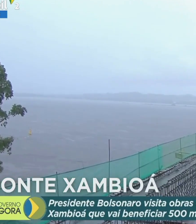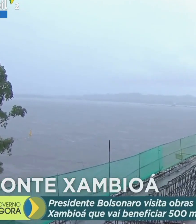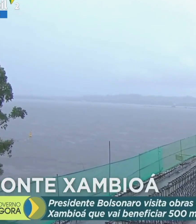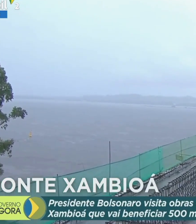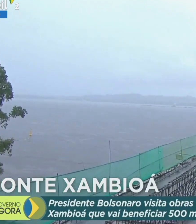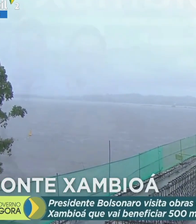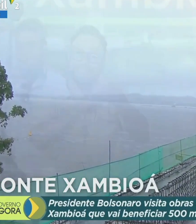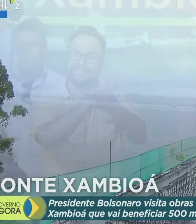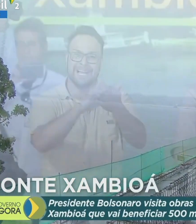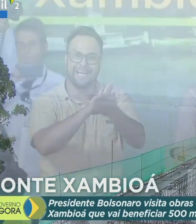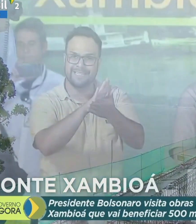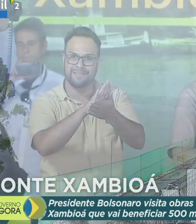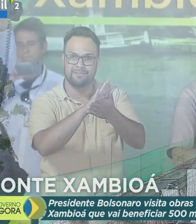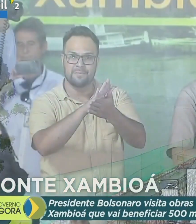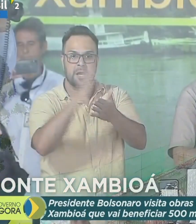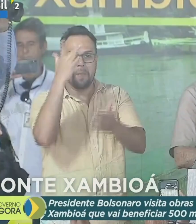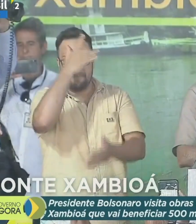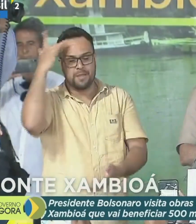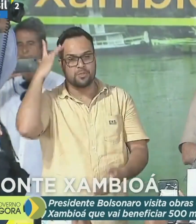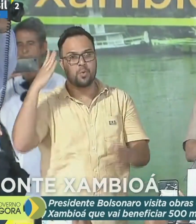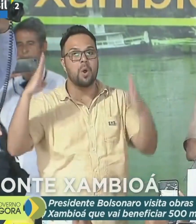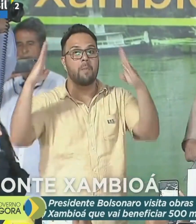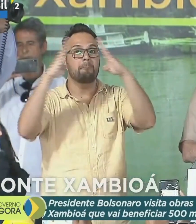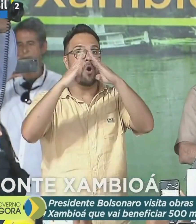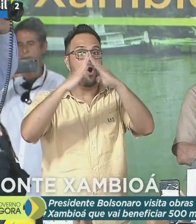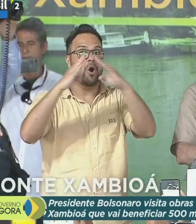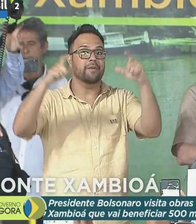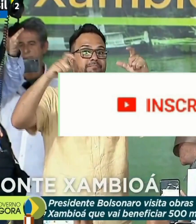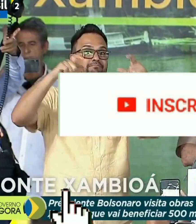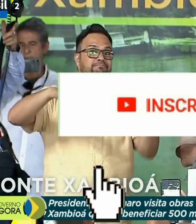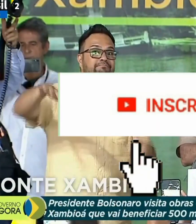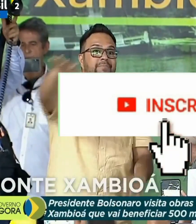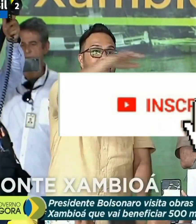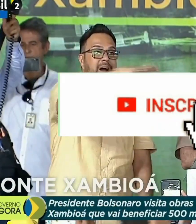fizeram pelos habitantes dessa região.